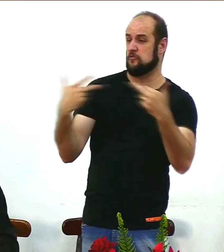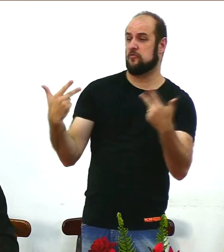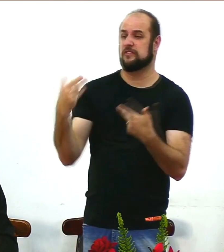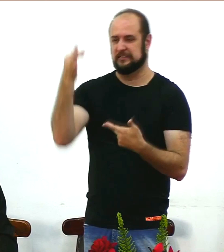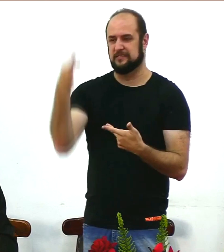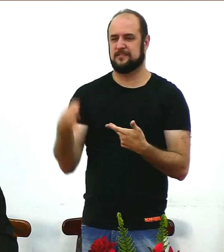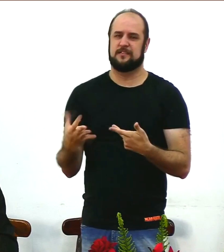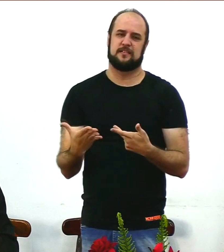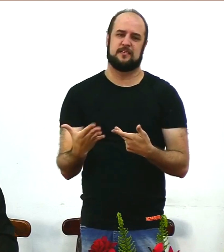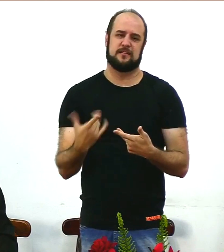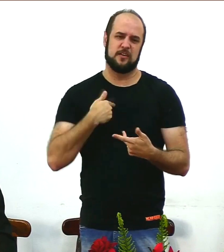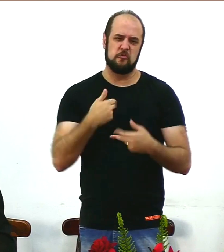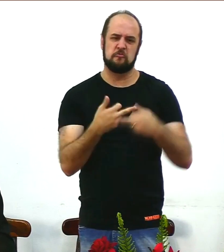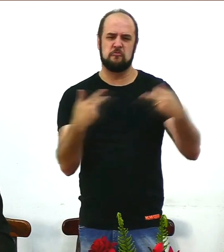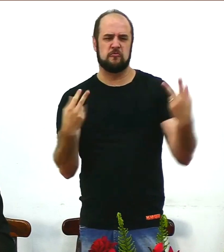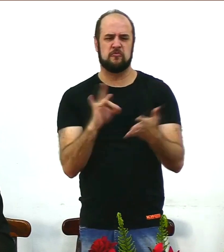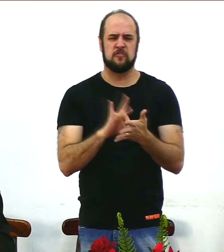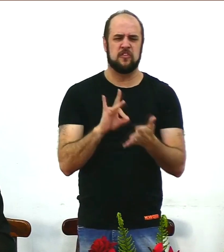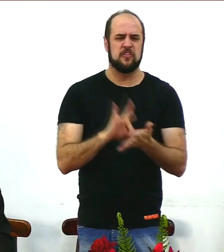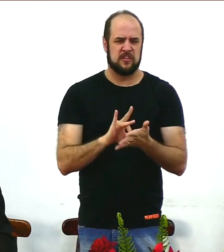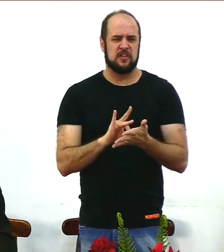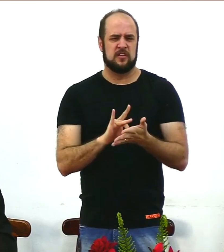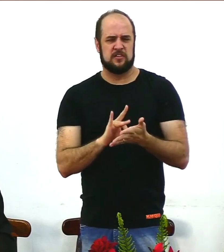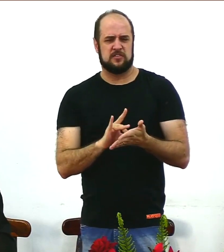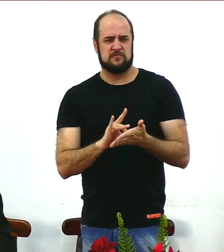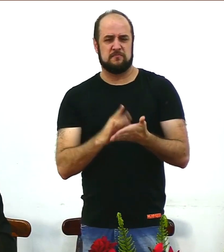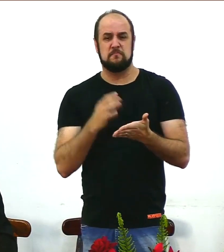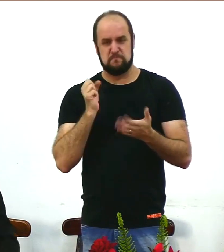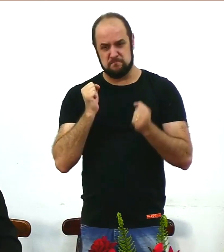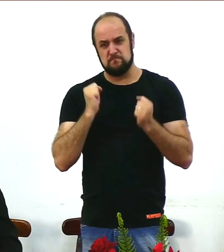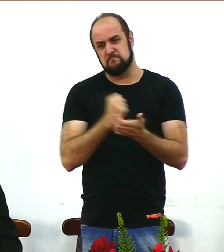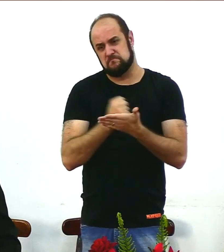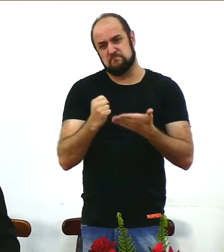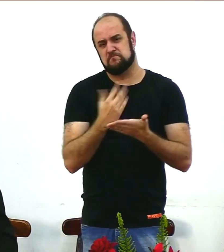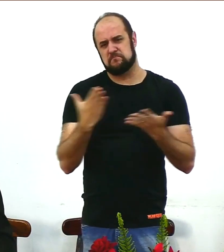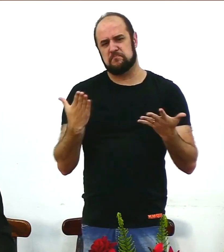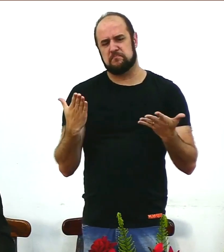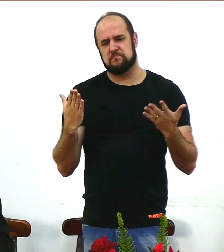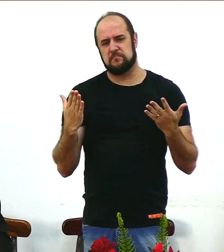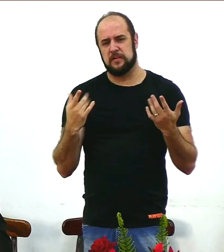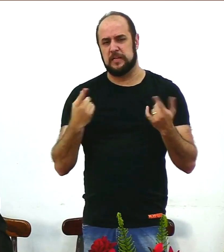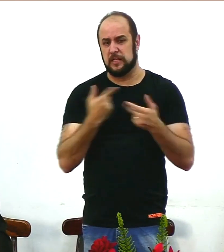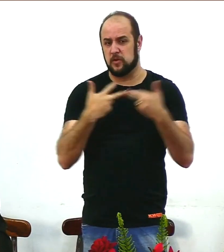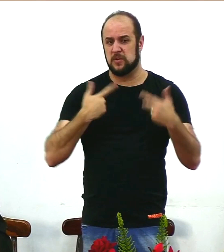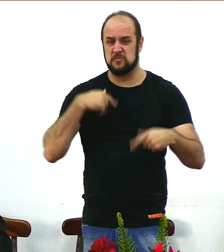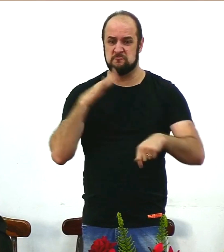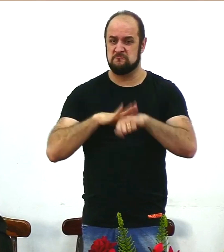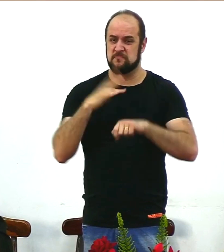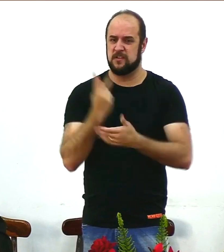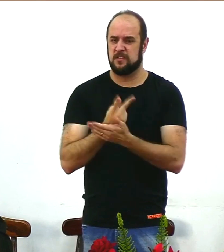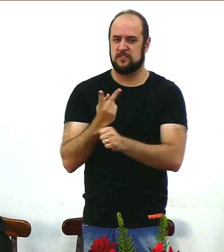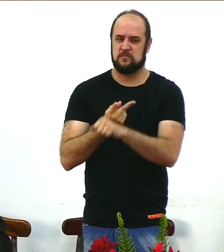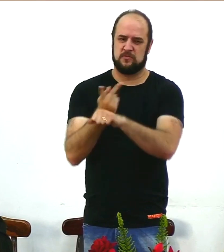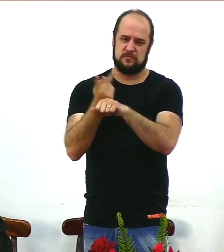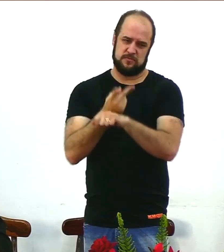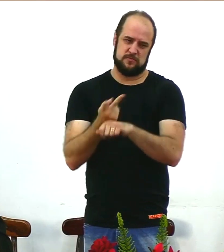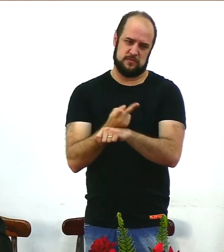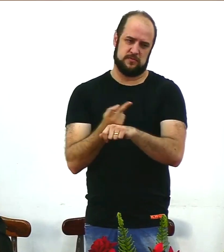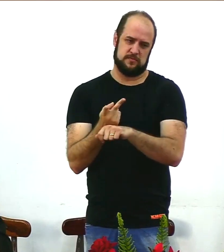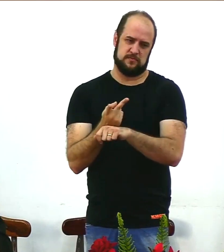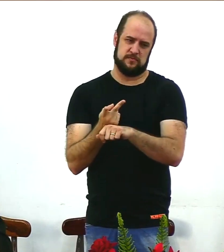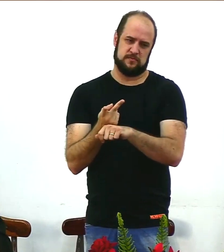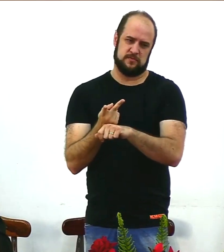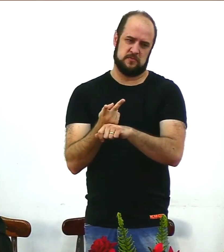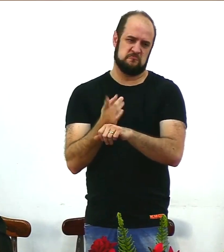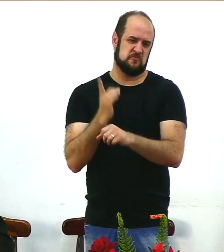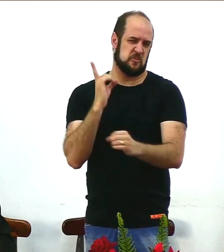dia você me ligou e falou: posso visitar você? E eu disse: reverendo, eu não posso, porque eu estou em um jantar aqui com empresários,